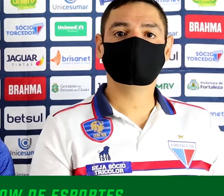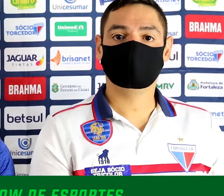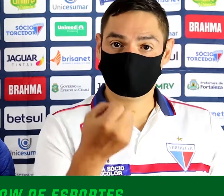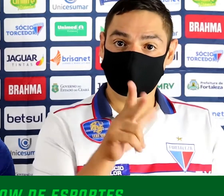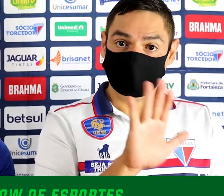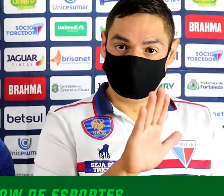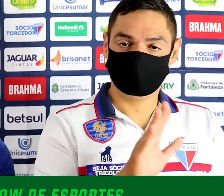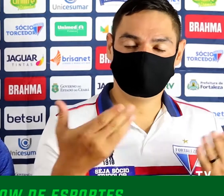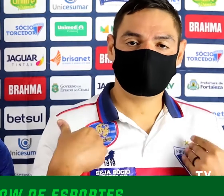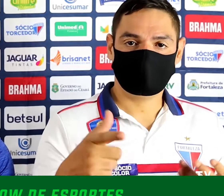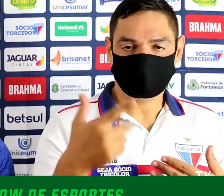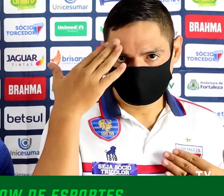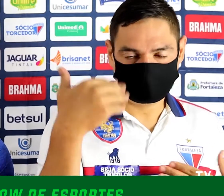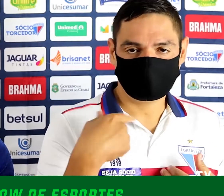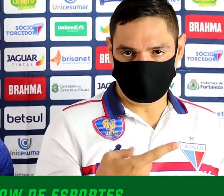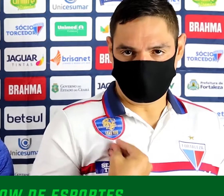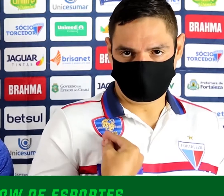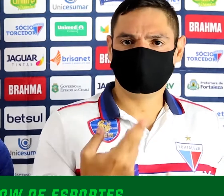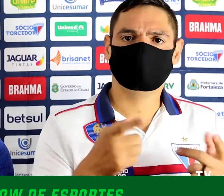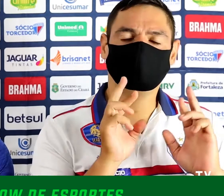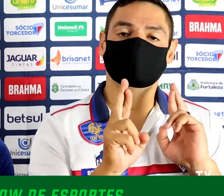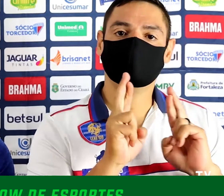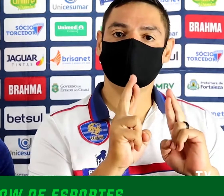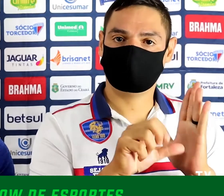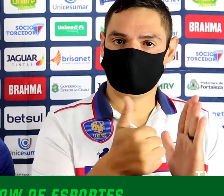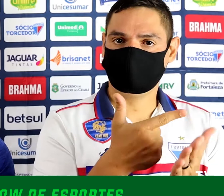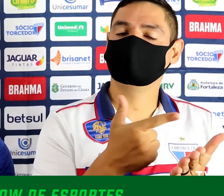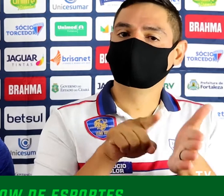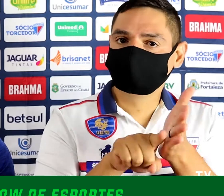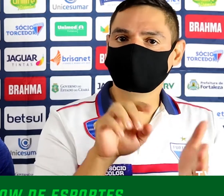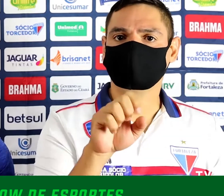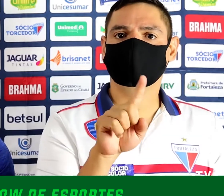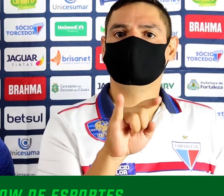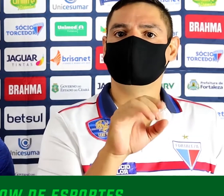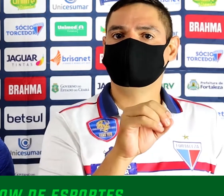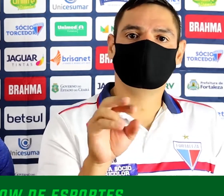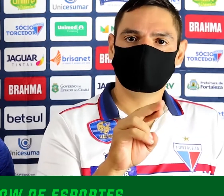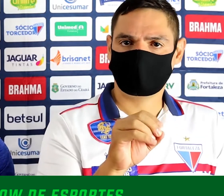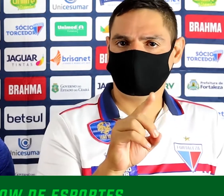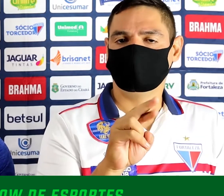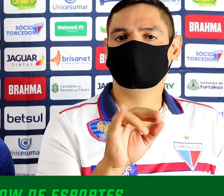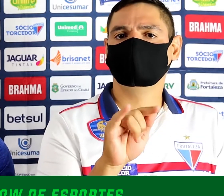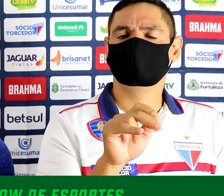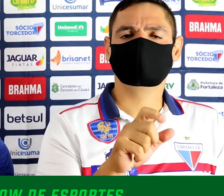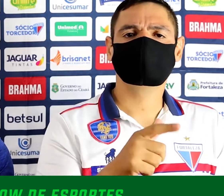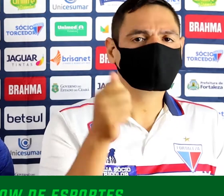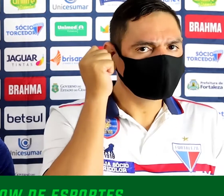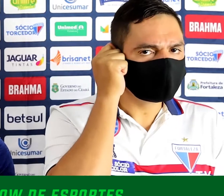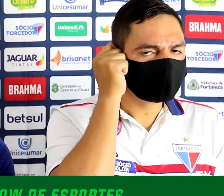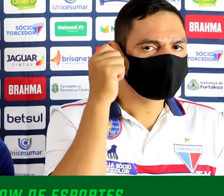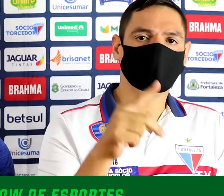tarde, Robson. Boa tarde. Obrigado por vir aqui à coletiva. A gente começa com a pergunta do Ezio Rodrigues, da rádio Itaguari AM. O adversário deste